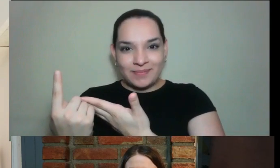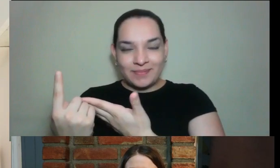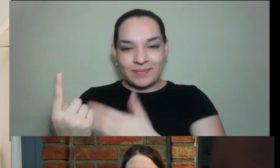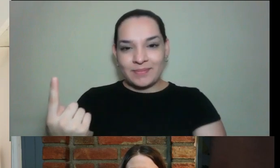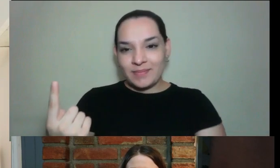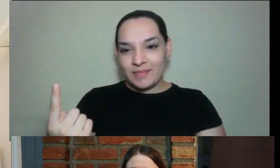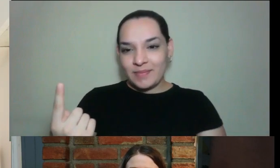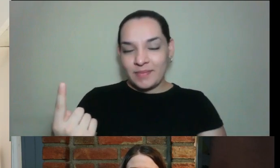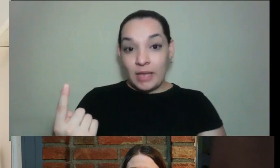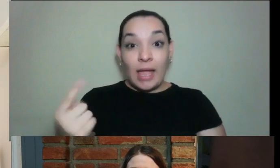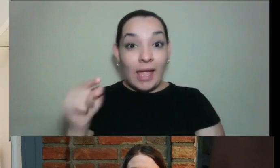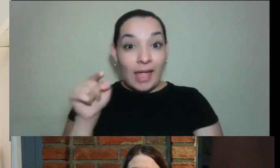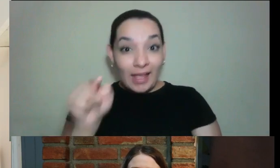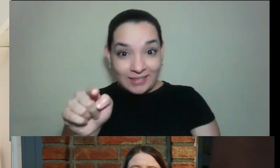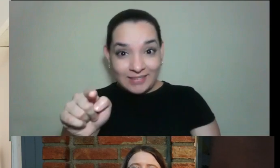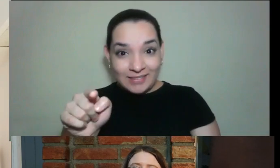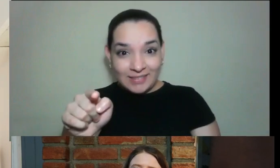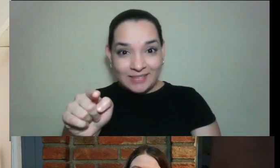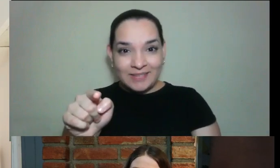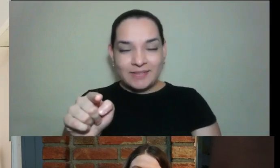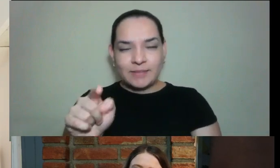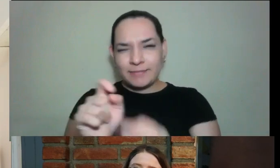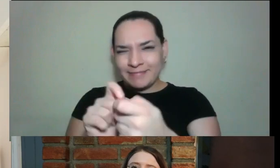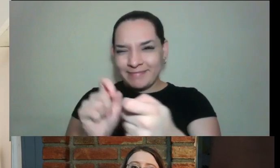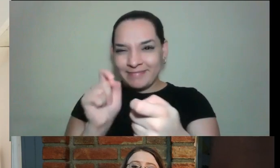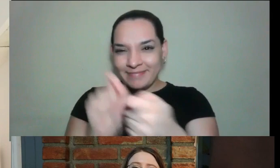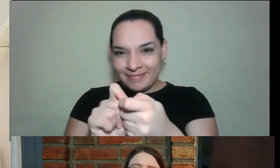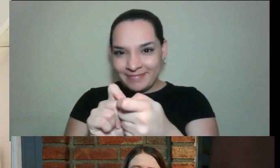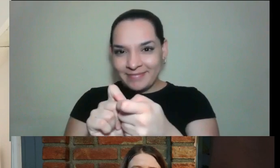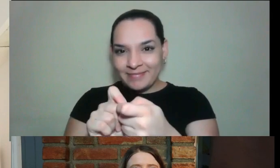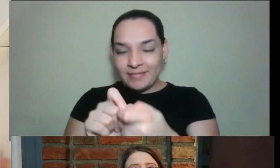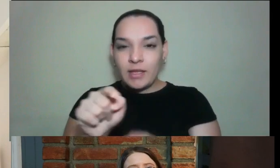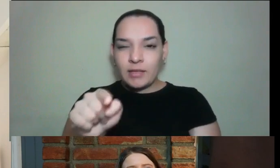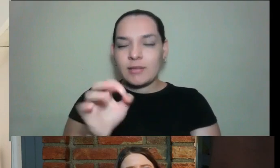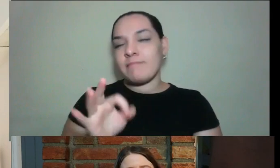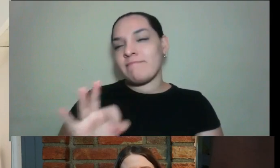Y eso, justamente, es la mejor